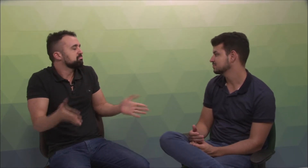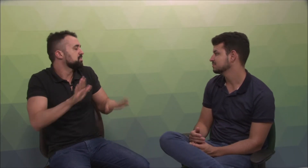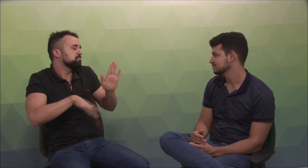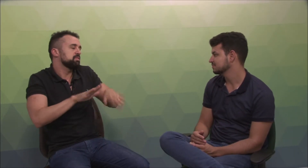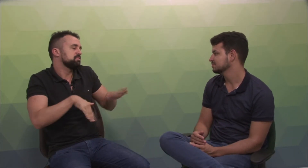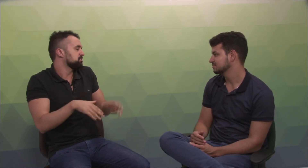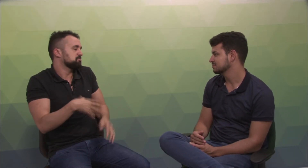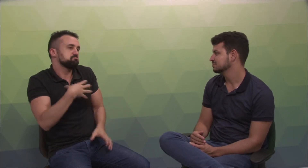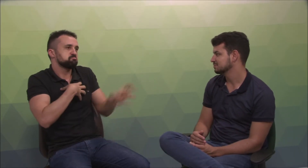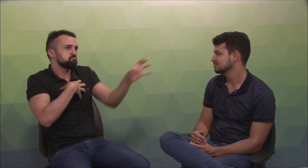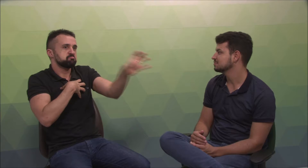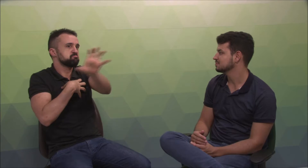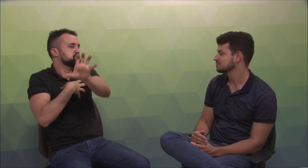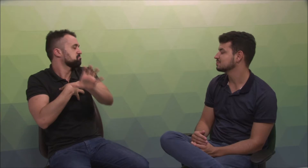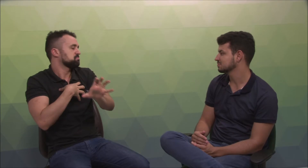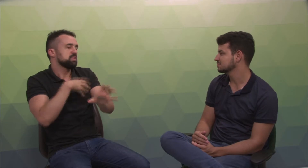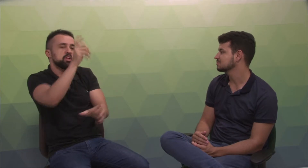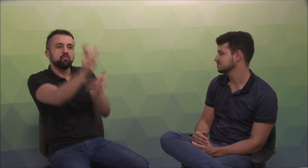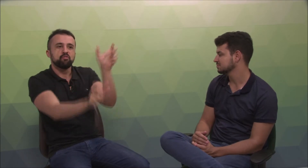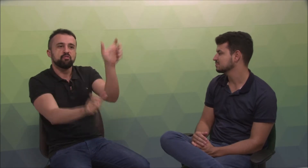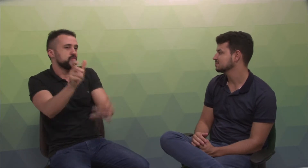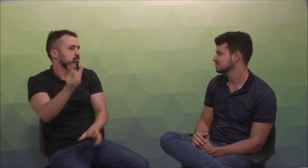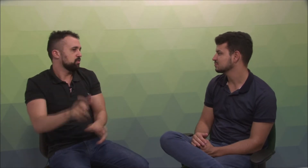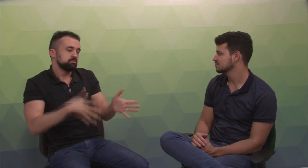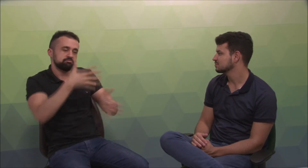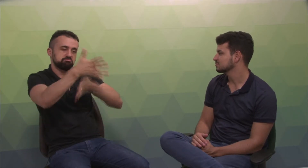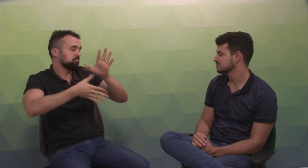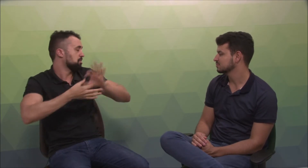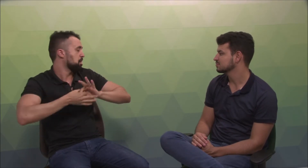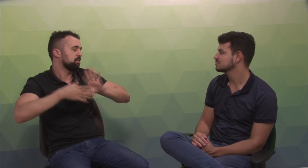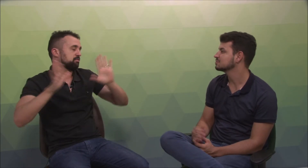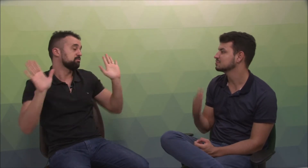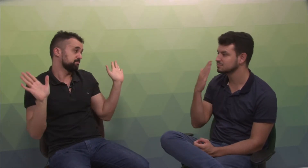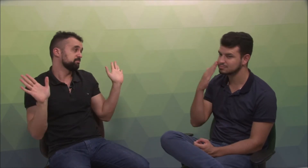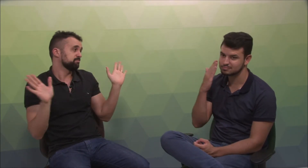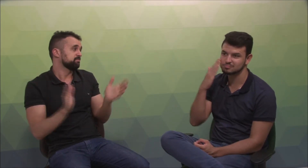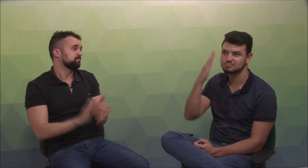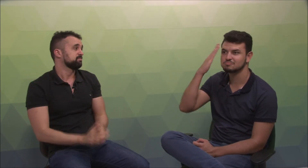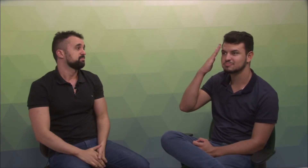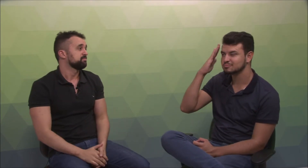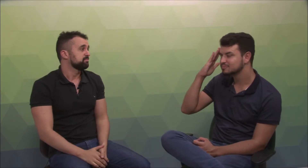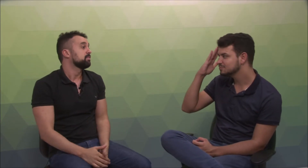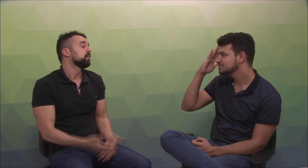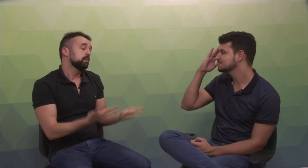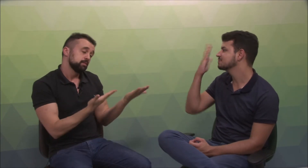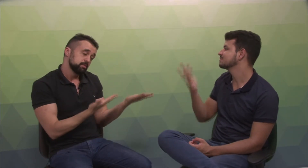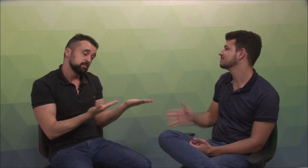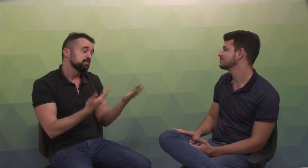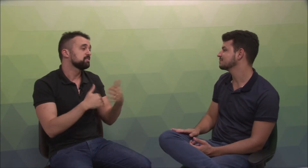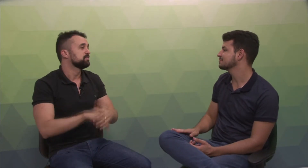Aluno, aluno. Então depende do jeito de falar de cada pessoa, de cada região, isso é livre.